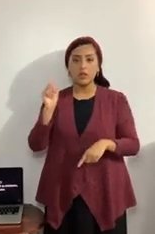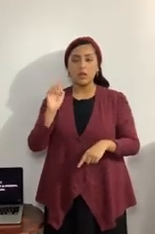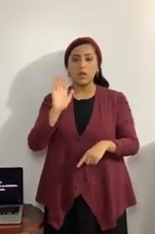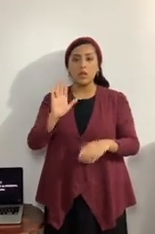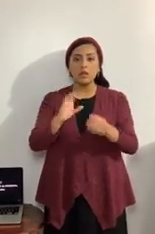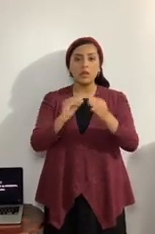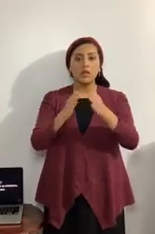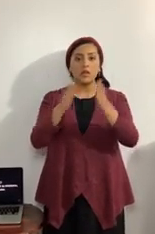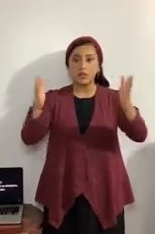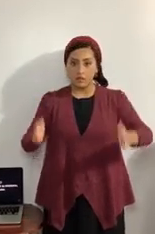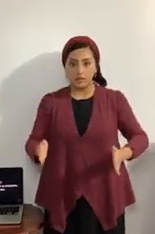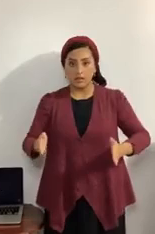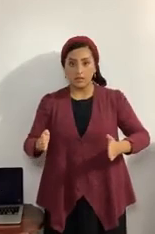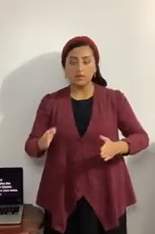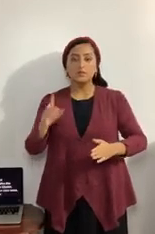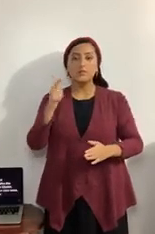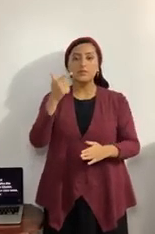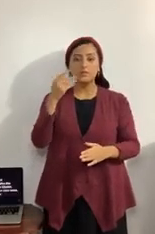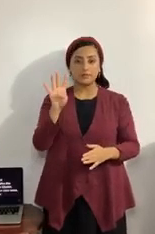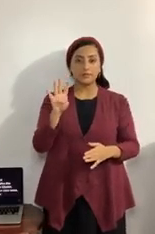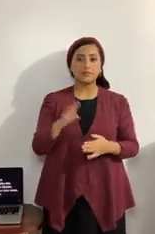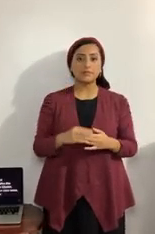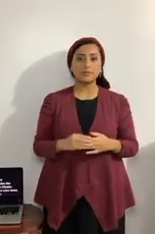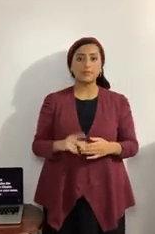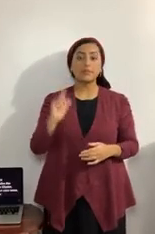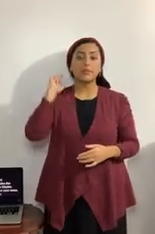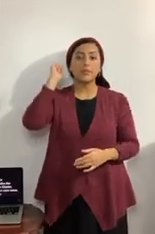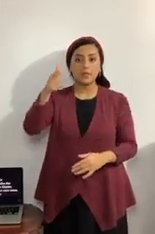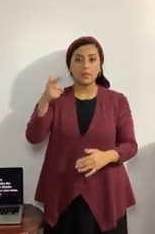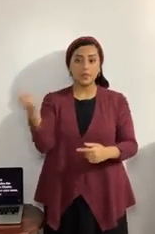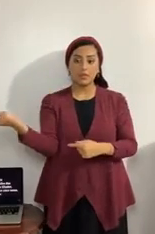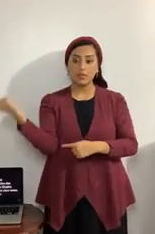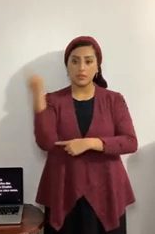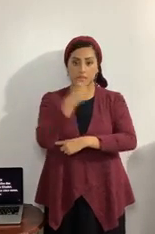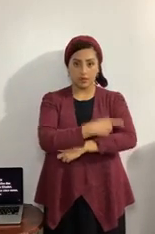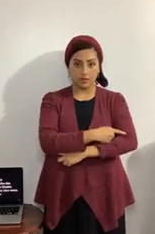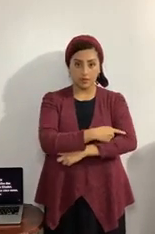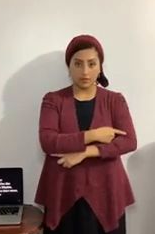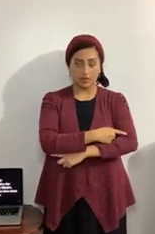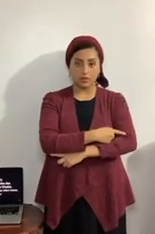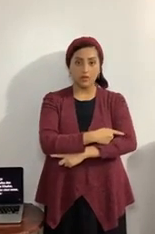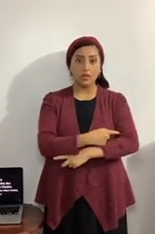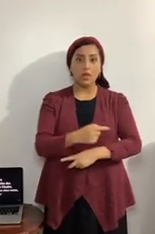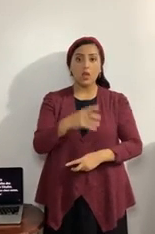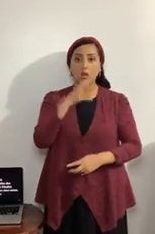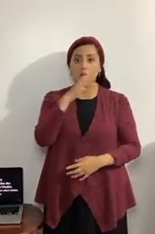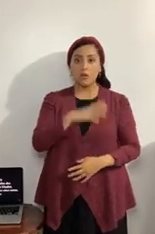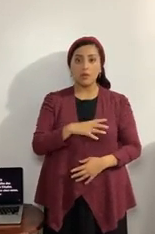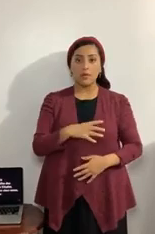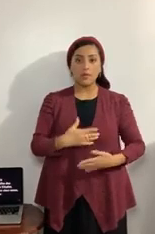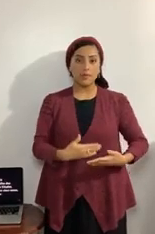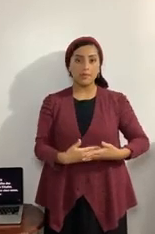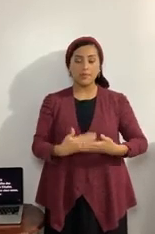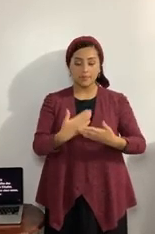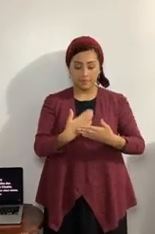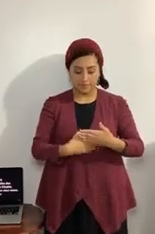casa. El 24. Después de aquellos días, concibió su mujer Elizabeth y se recluyó en casa